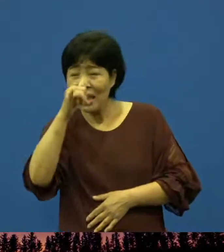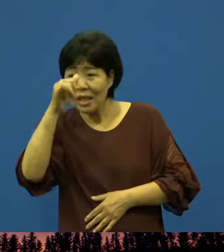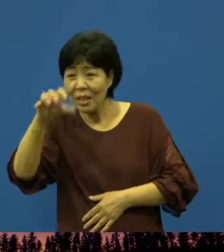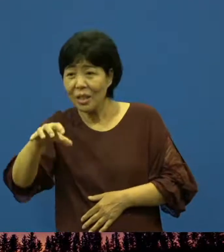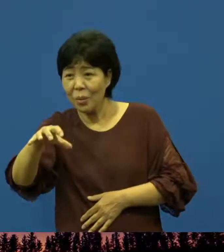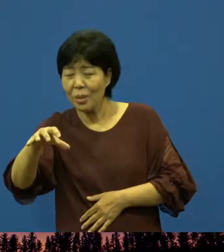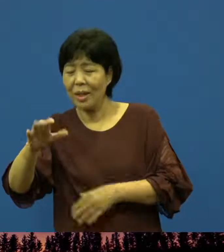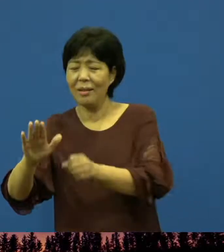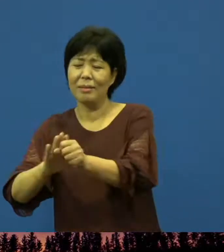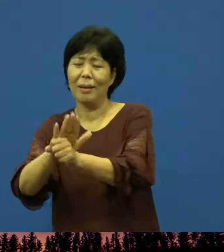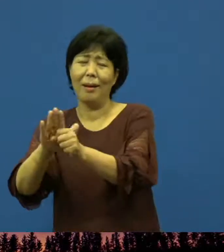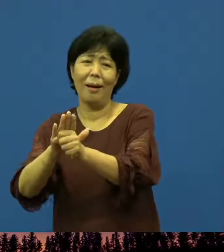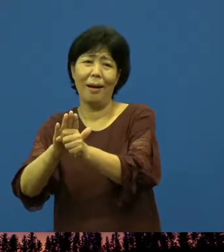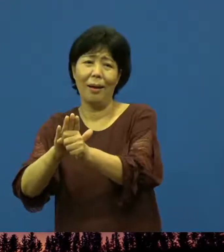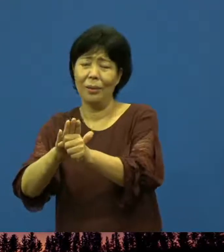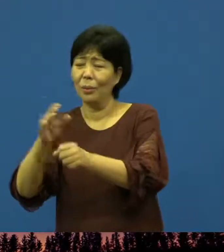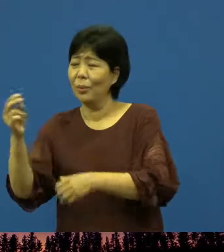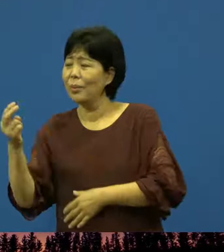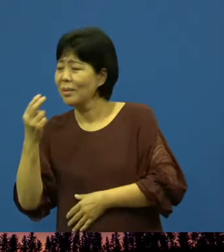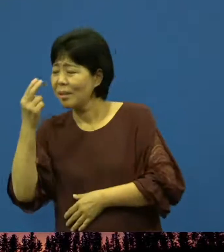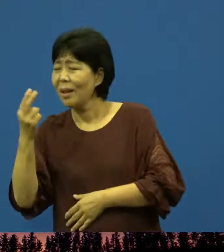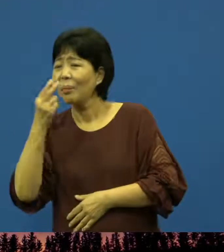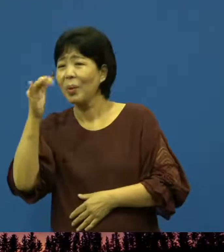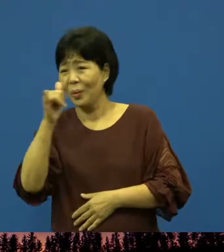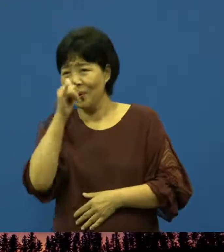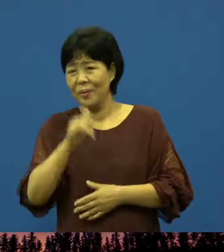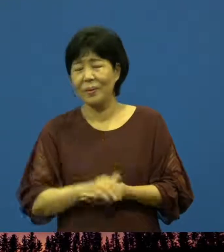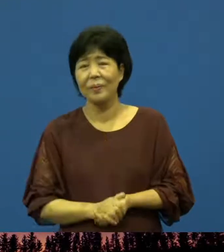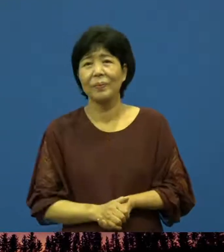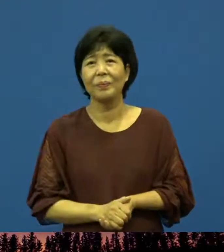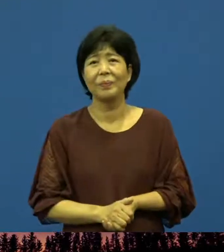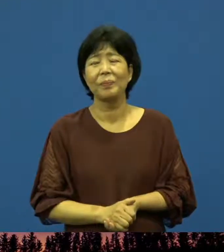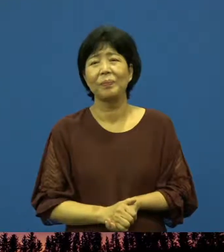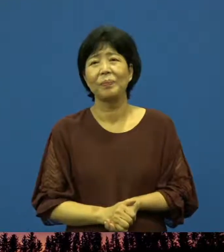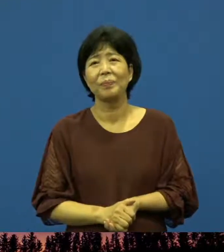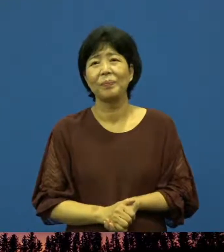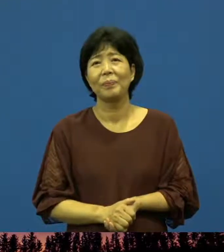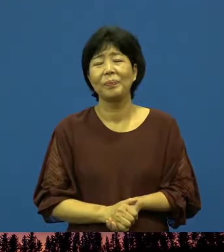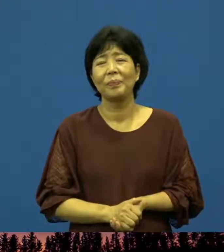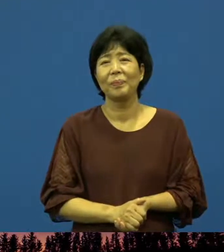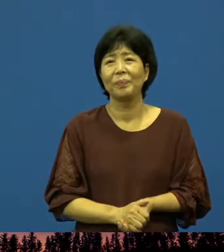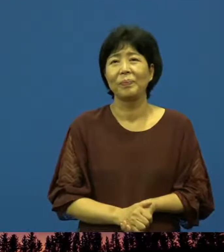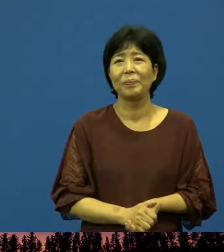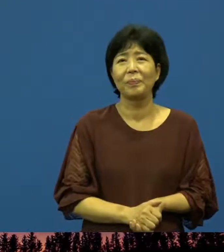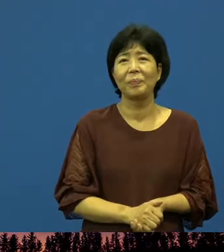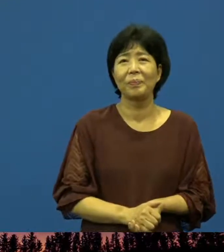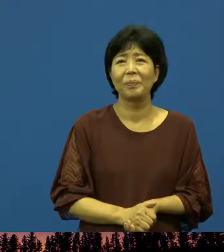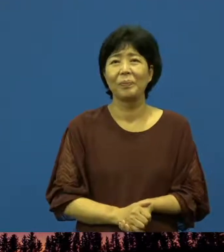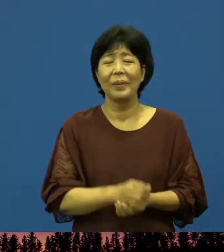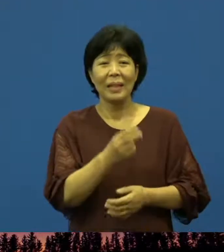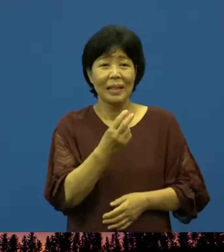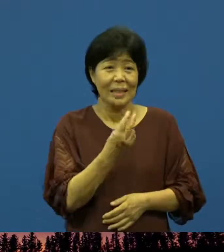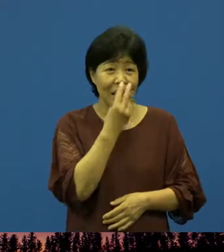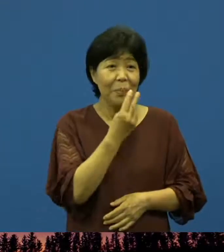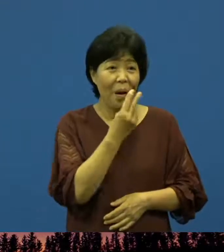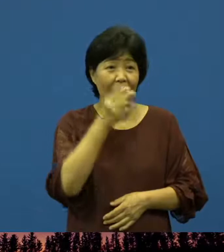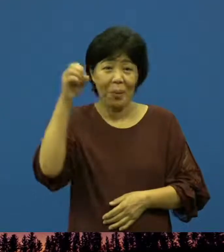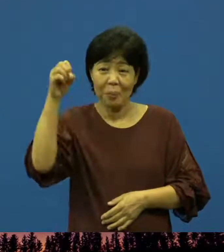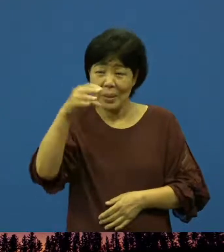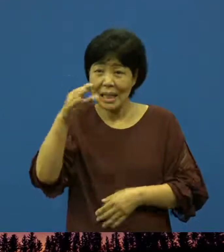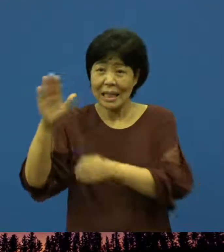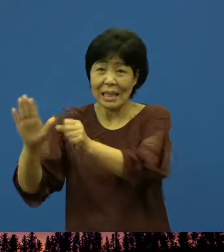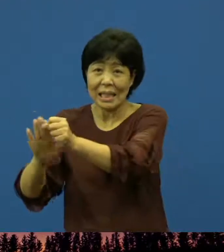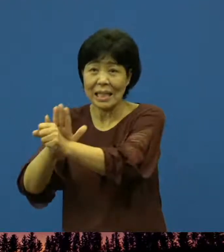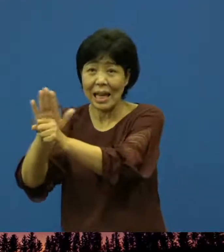있어요. 이 세 가지는 모두 같은 곳에서 흘러나오는 것입니다. 생명과 빛과 사랑은